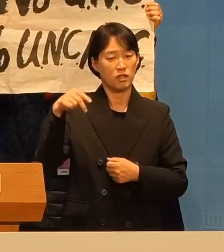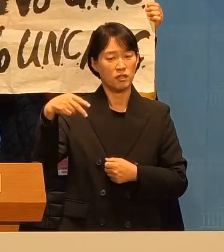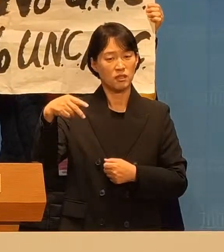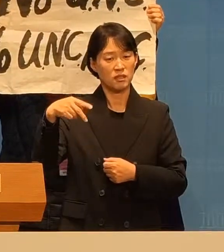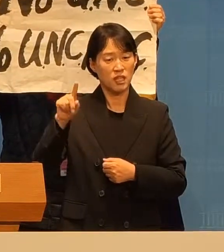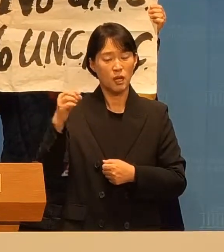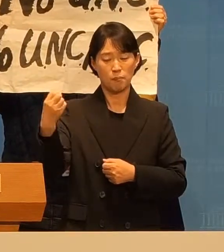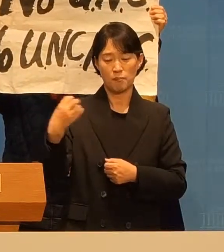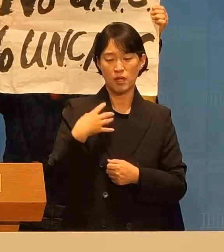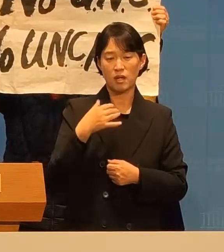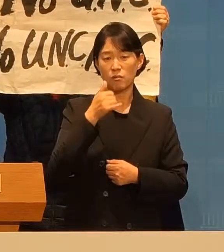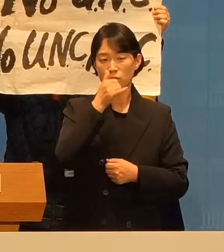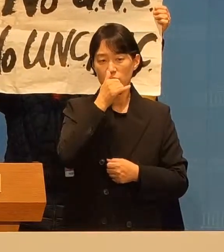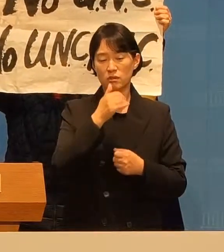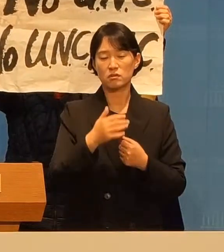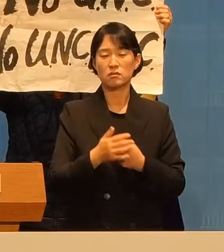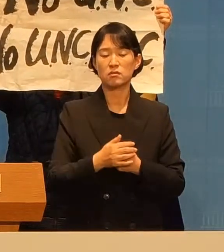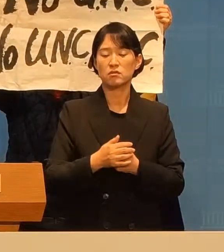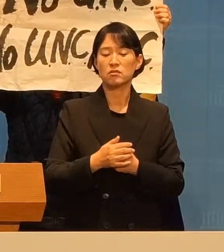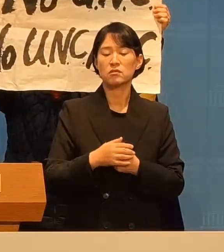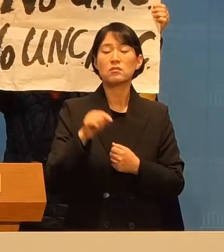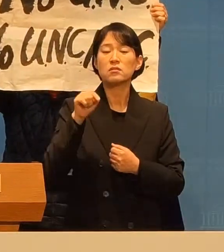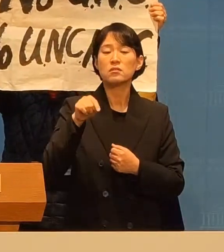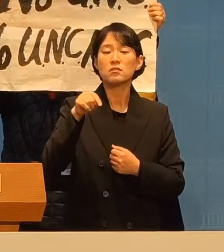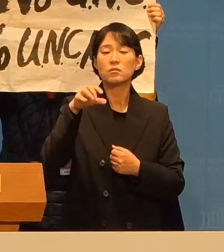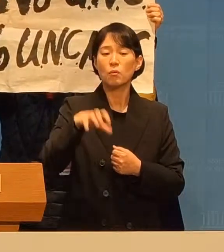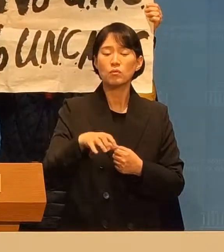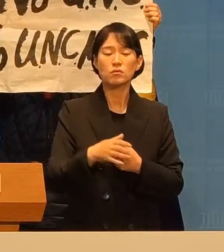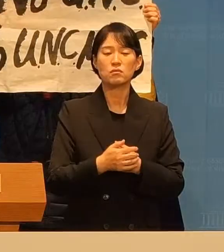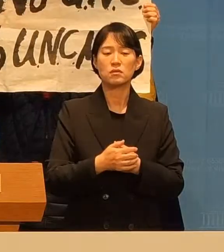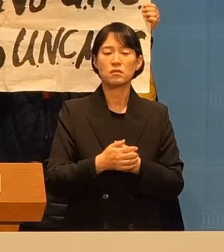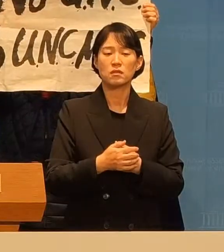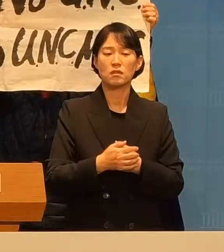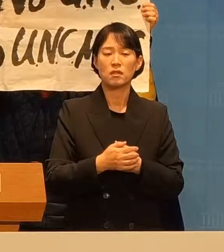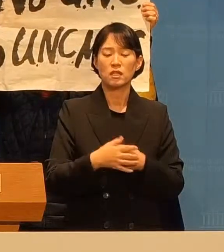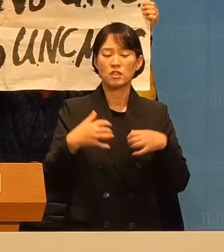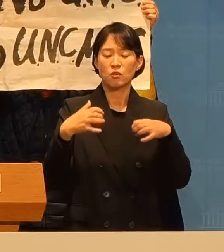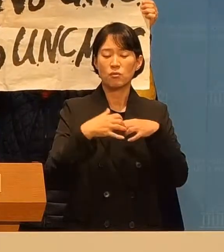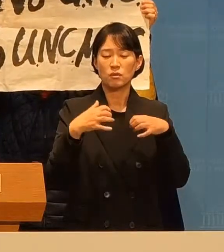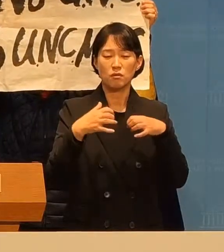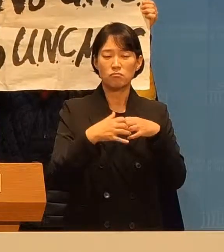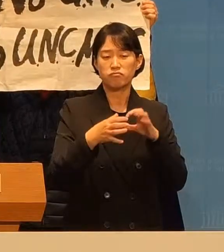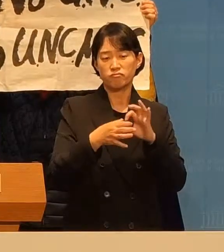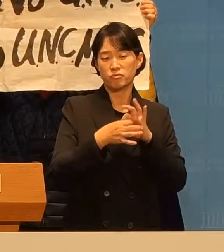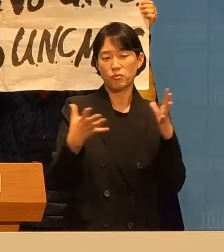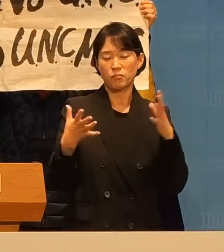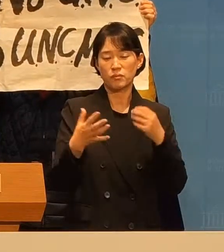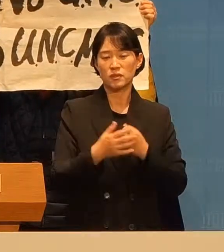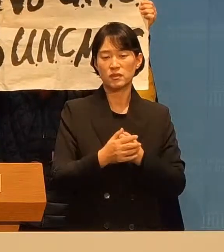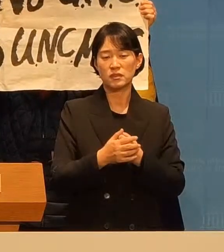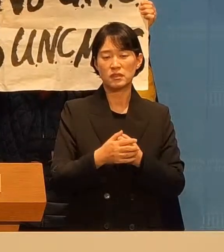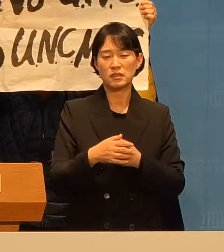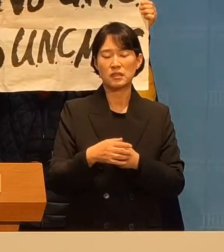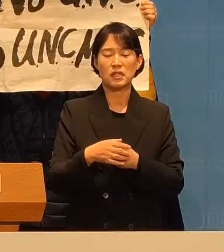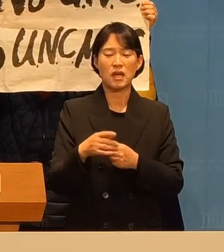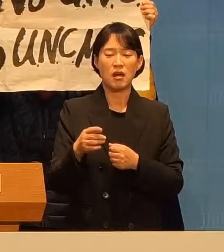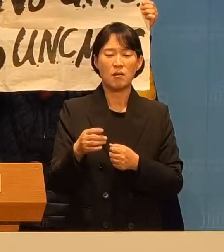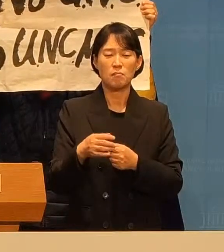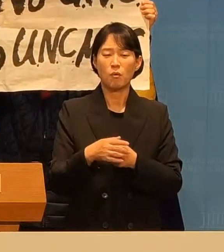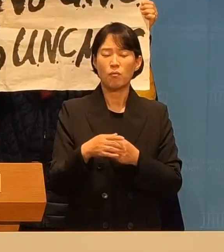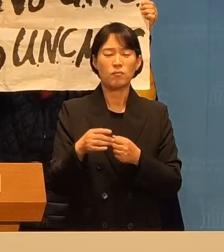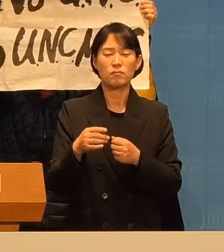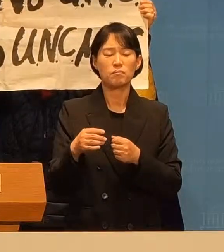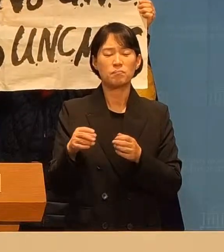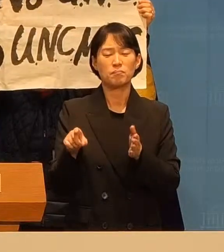있는 유엔사 군정이라는 기구는 정전협정과 무관한 유엔사의 임의기구이고 유령기구에 불과하다라고 하는 말씀을 드릴 수